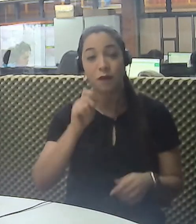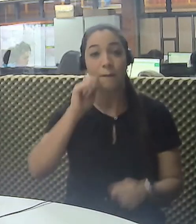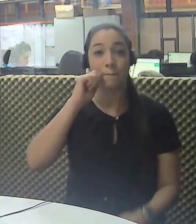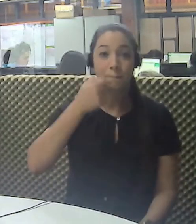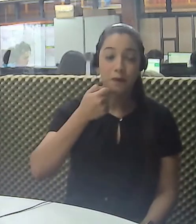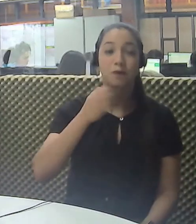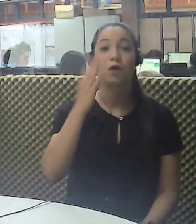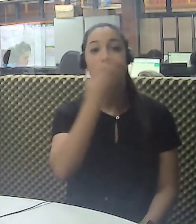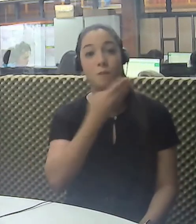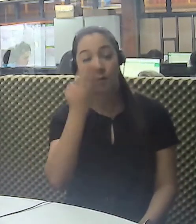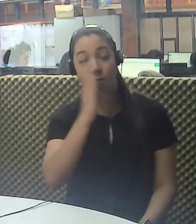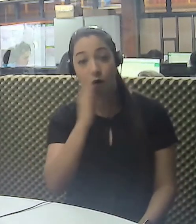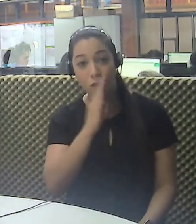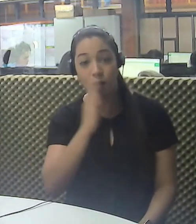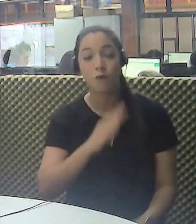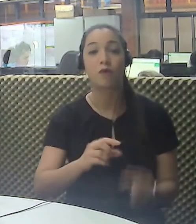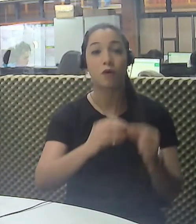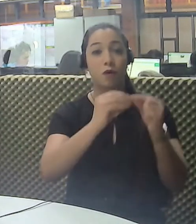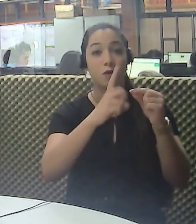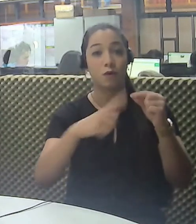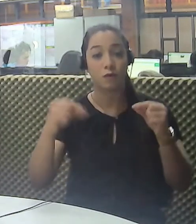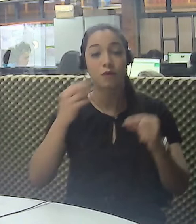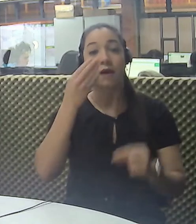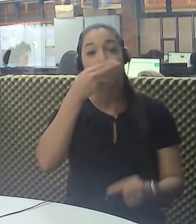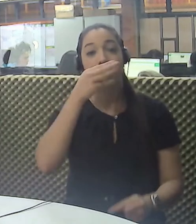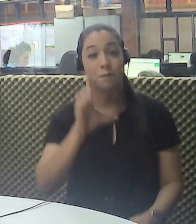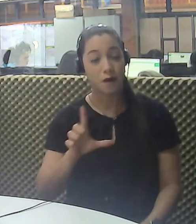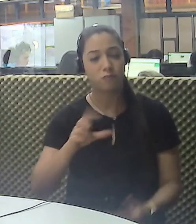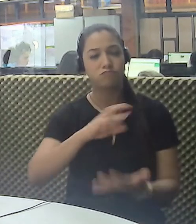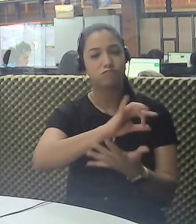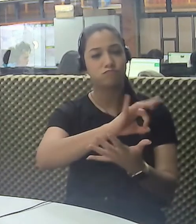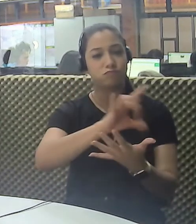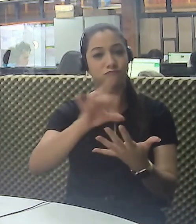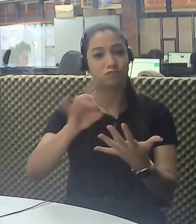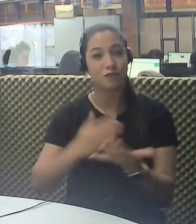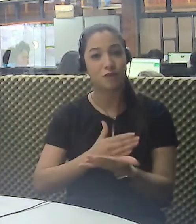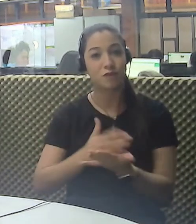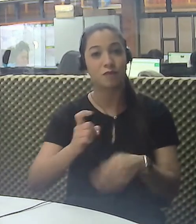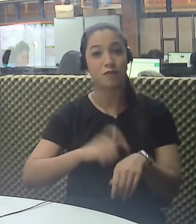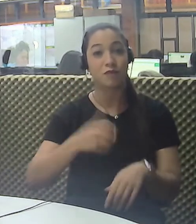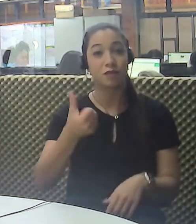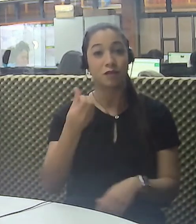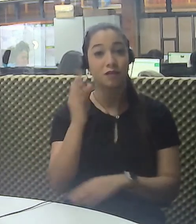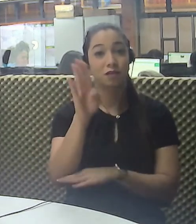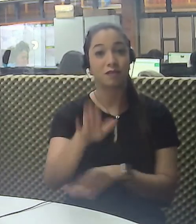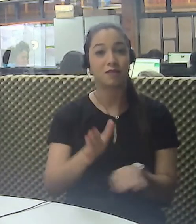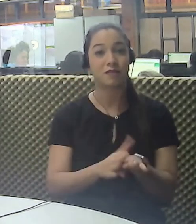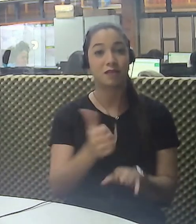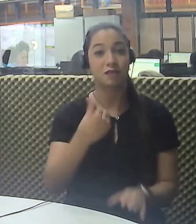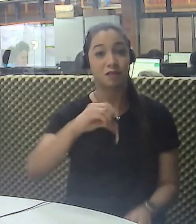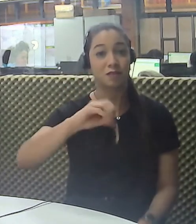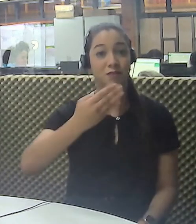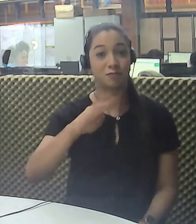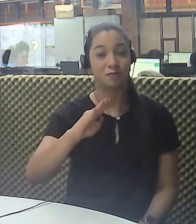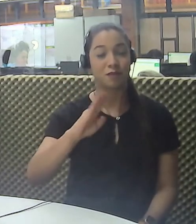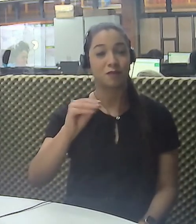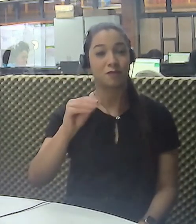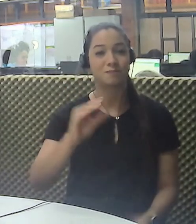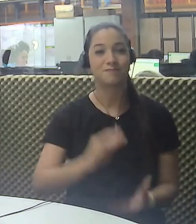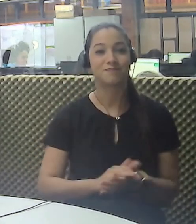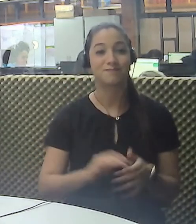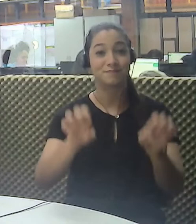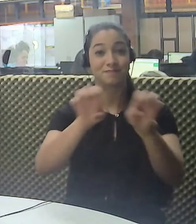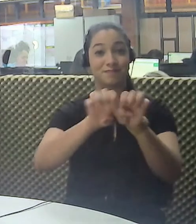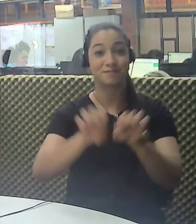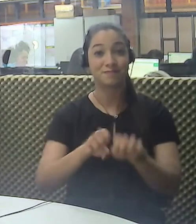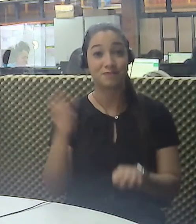panificação, confeitaria, orgânicos, mel e derivados ocorre das 4 da tarde às 7h30 da noite, na estrutura montada